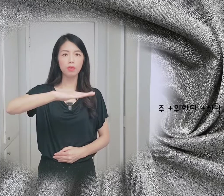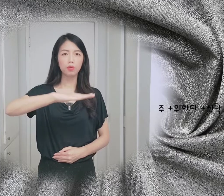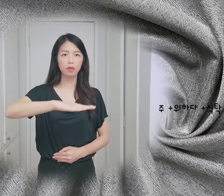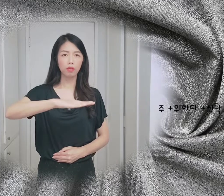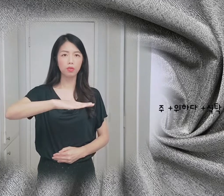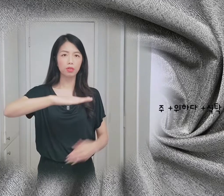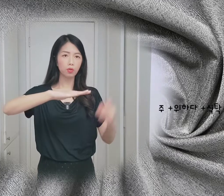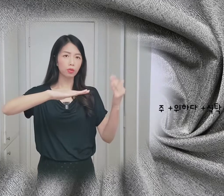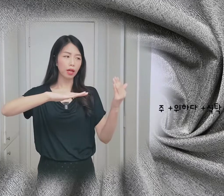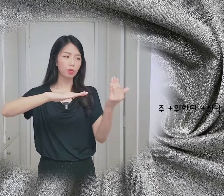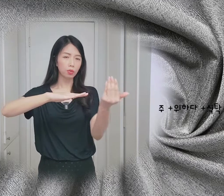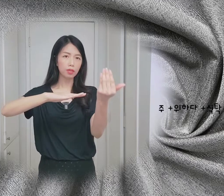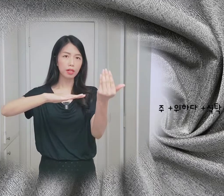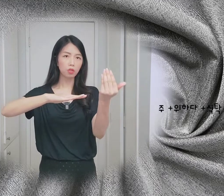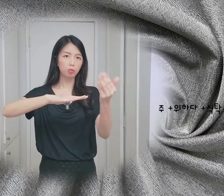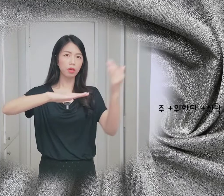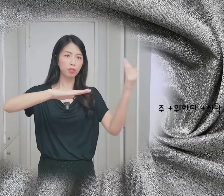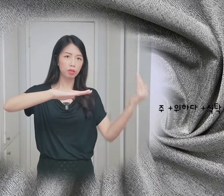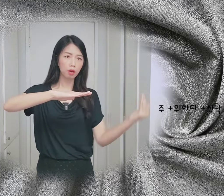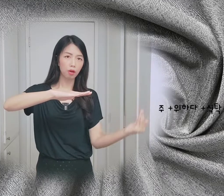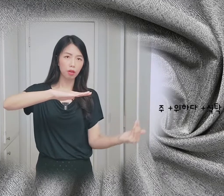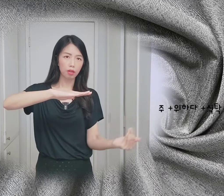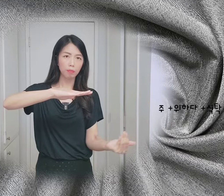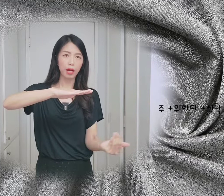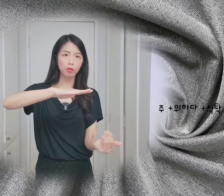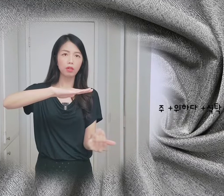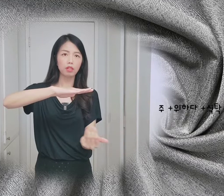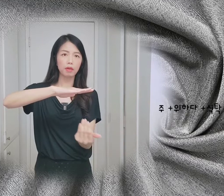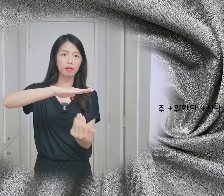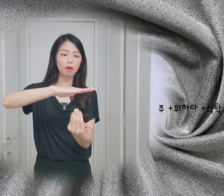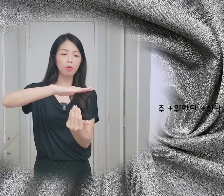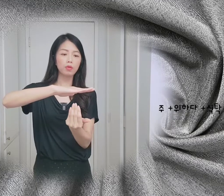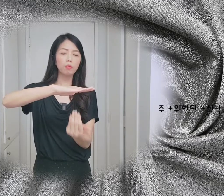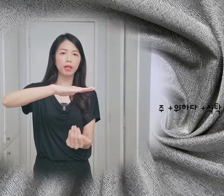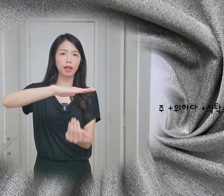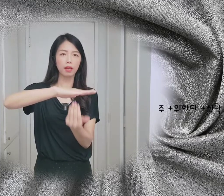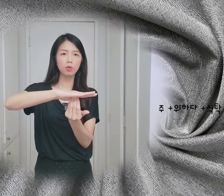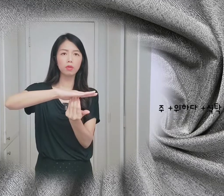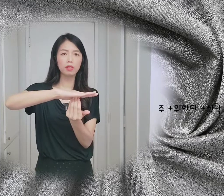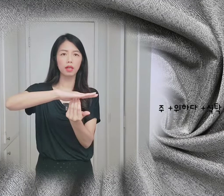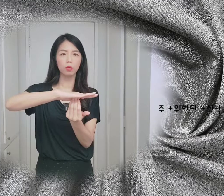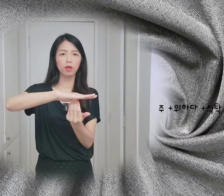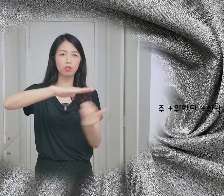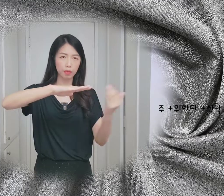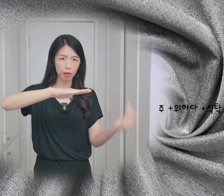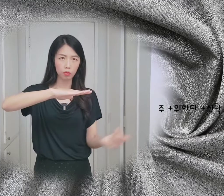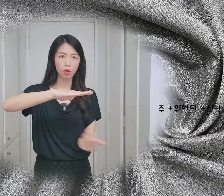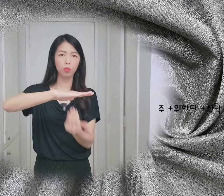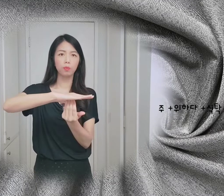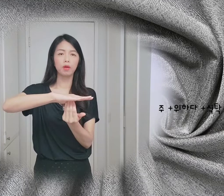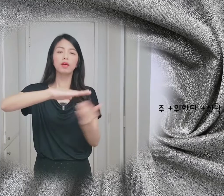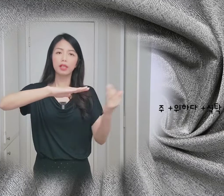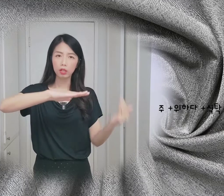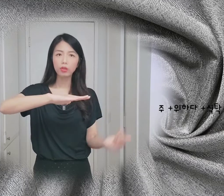향하게 왼손은 이렇게 해주시고 다른 손은 살짝 구부려 주셔서 이렇게 반원을 그리면서 왼손바닥에 손끝이 닿도록 해주시면 돼요.